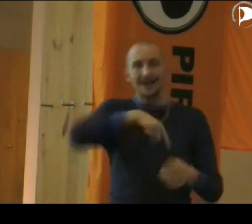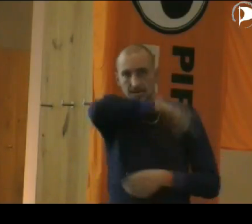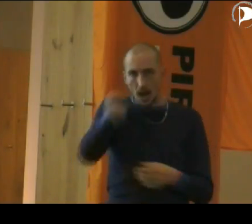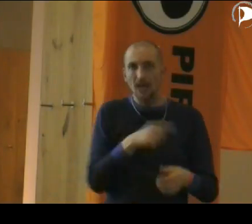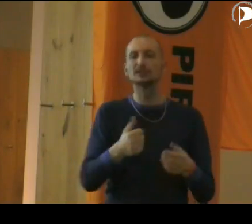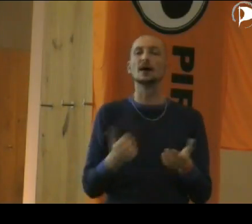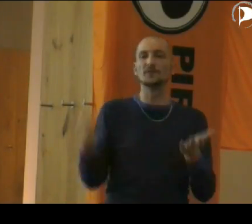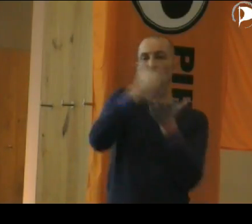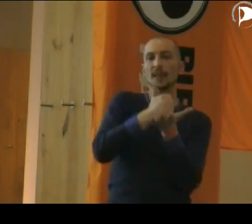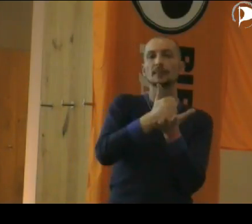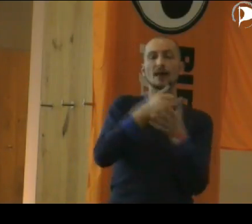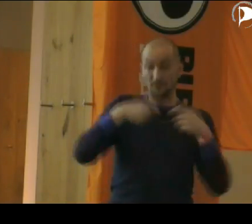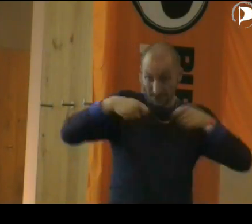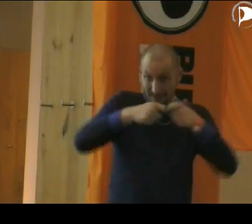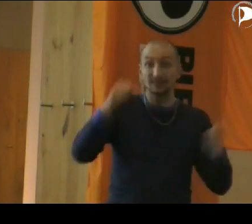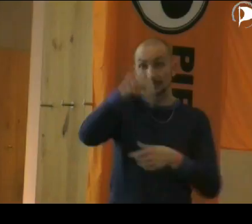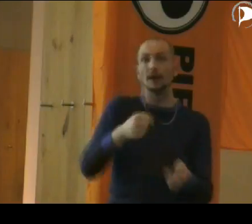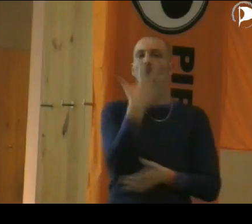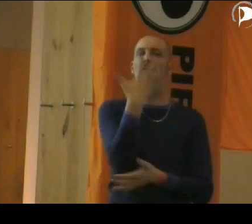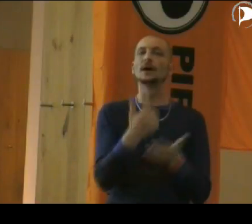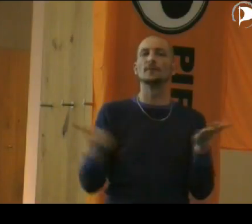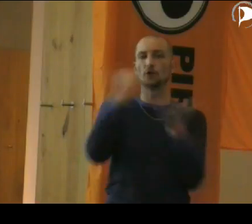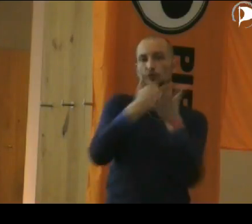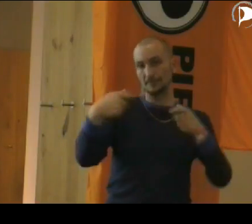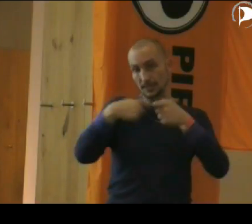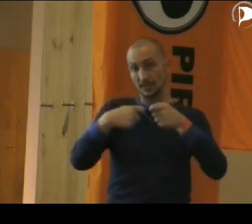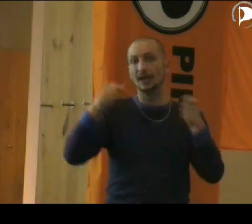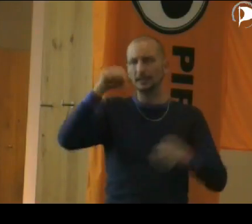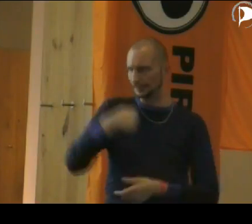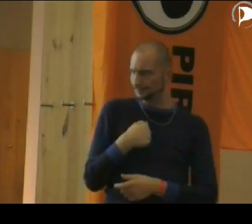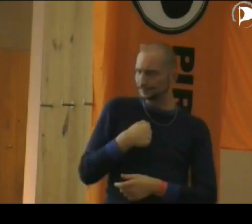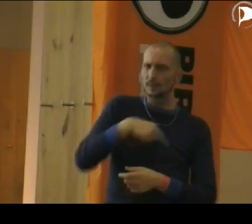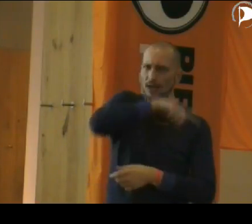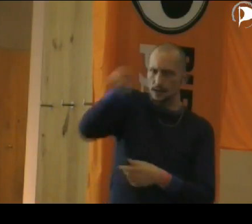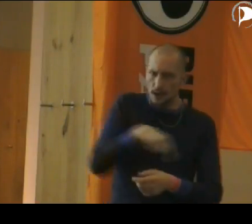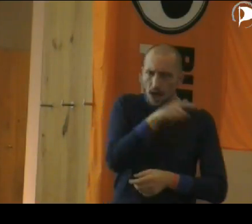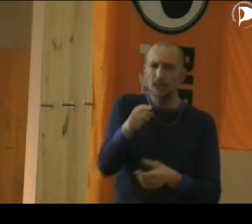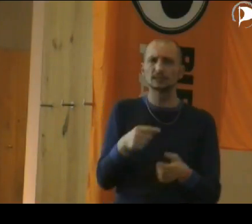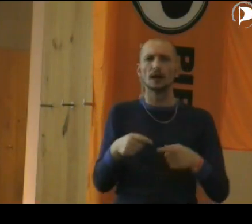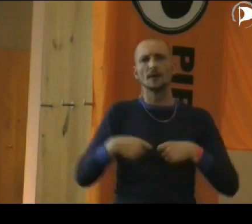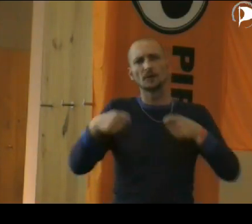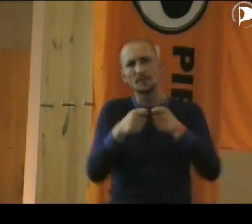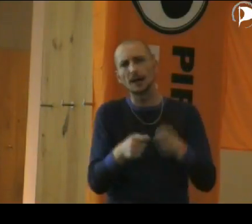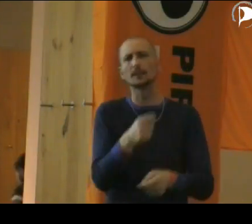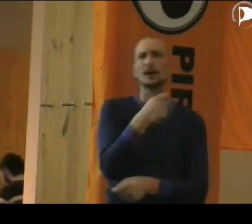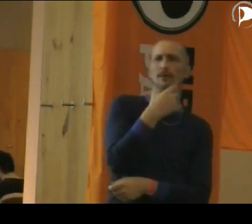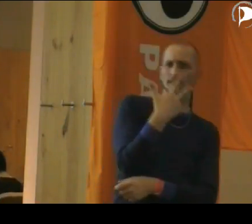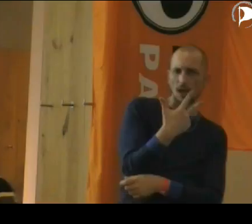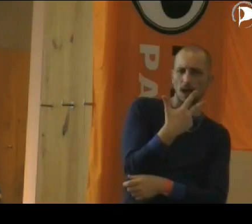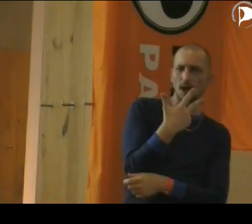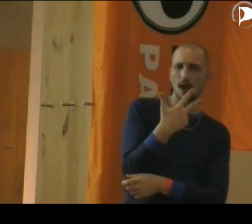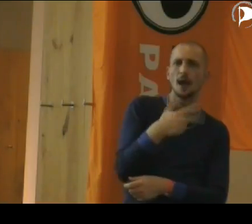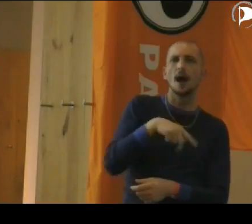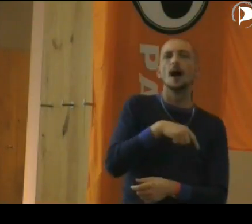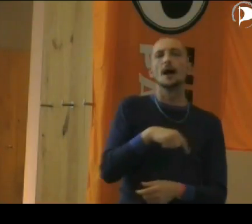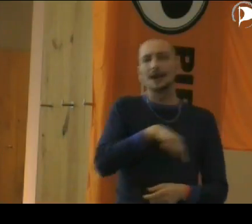dann schreibe ich mir so ein bisschen ankommt also eigentlich sein und natürlich kreisverband drei vorstandsmitglieder 13,7 im